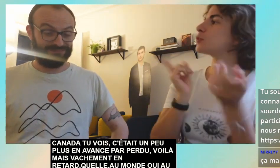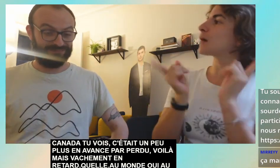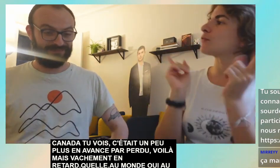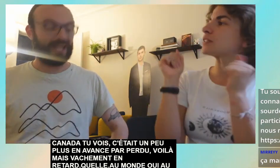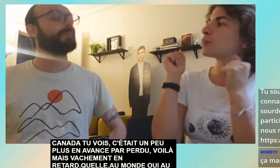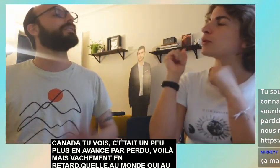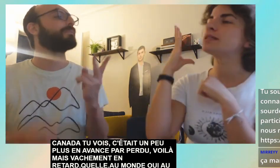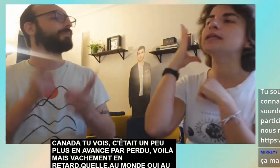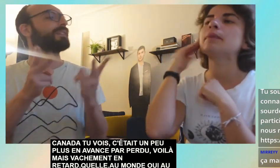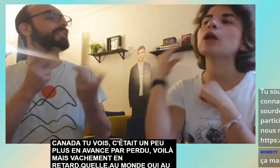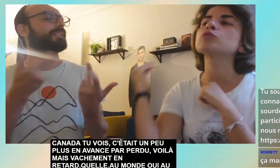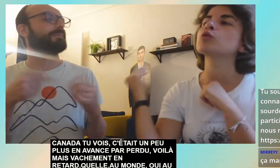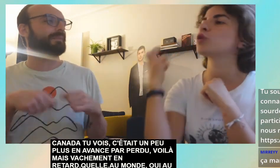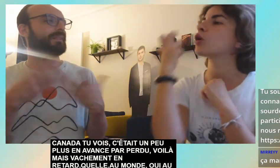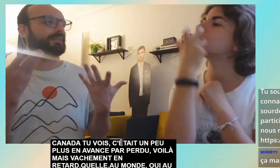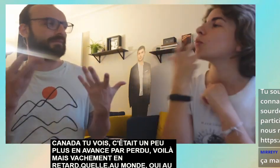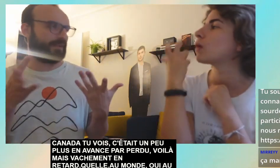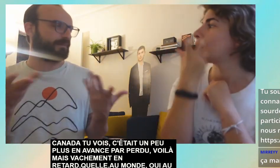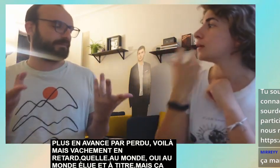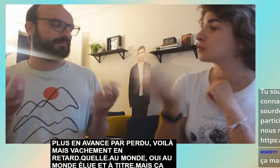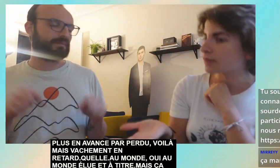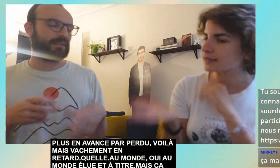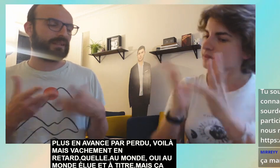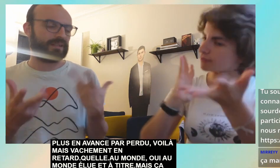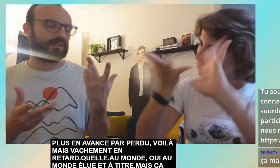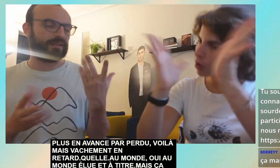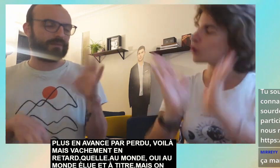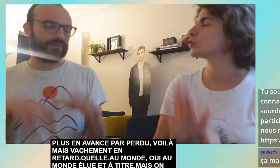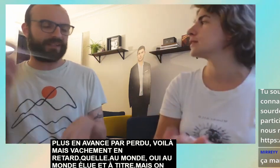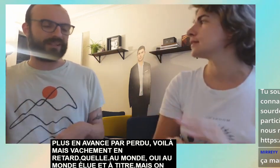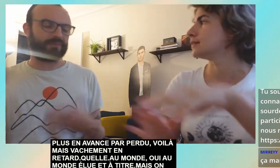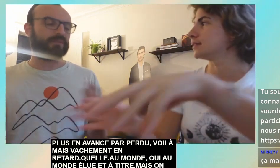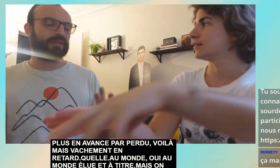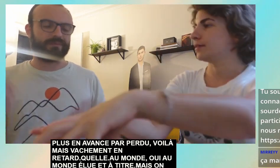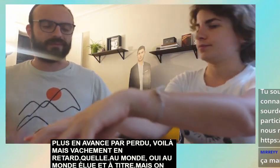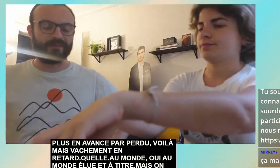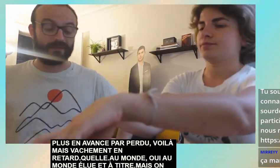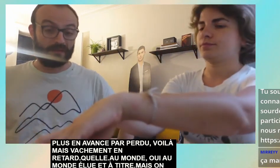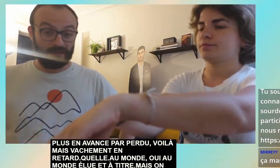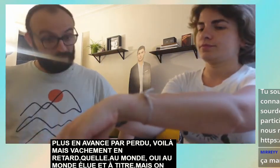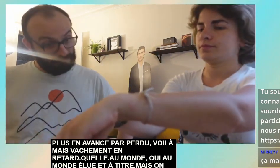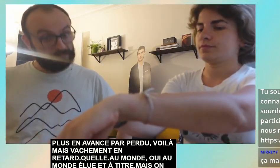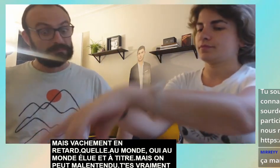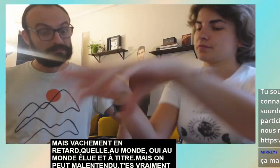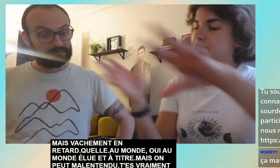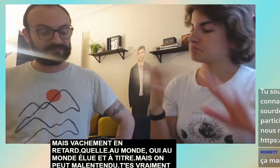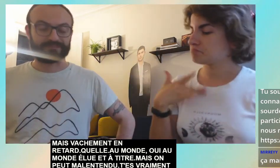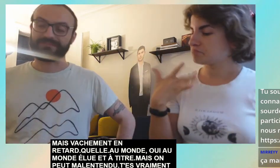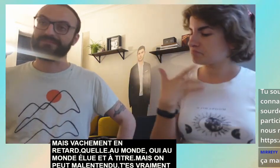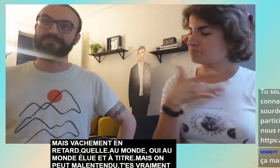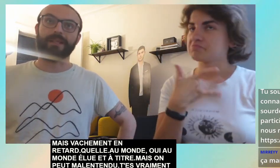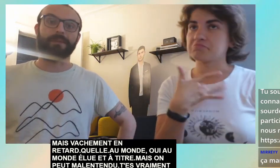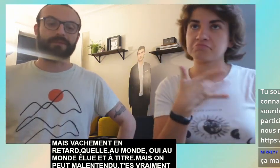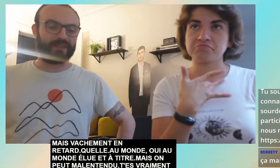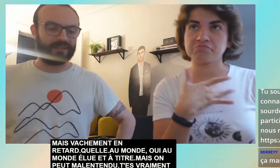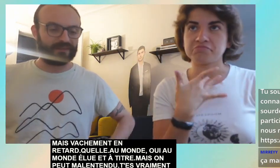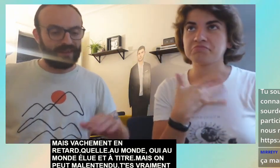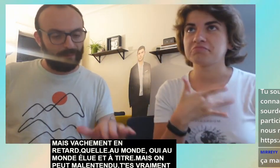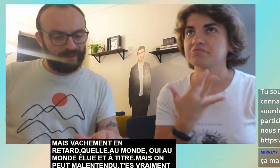que parfois, ça Ah oui, peut être des ils peuvent malentendants être, voilà. orales, mais là, t'es vraiment Ils en peuvent être dessin. élus et du coup. Eh ben écoutez, donc il s'appelle, donc